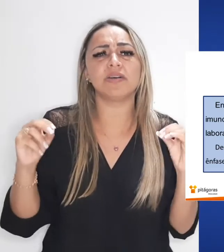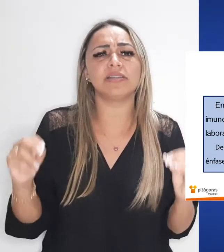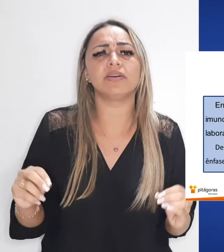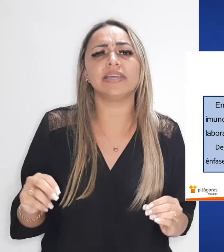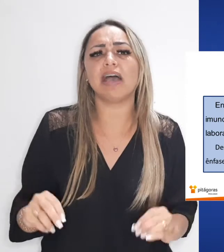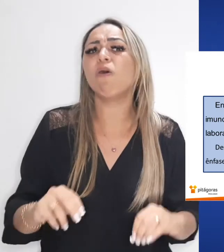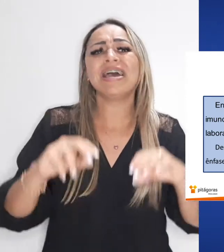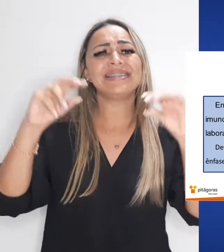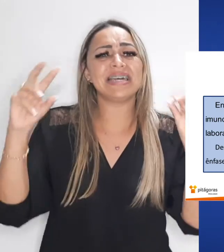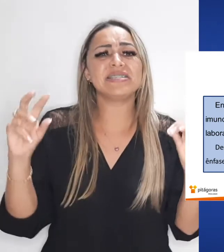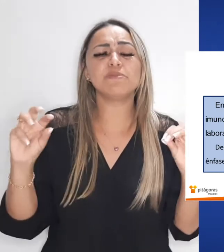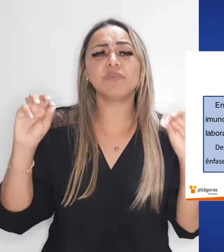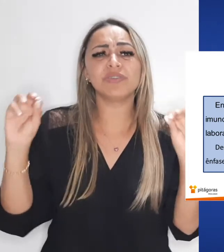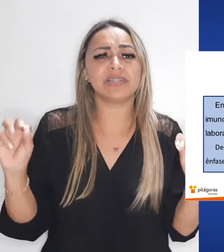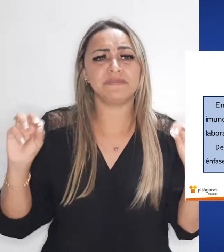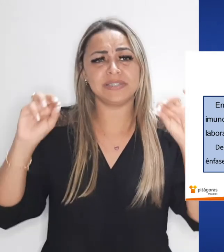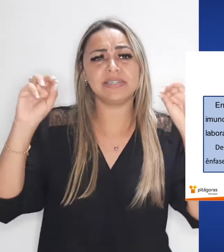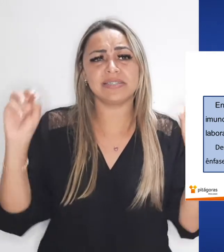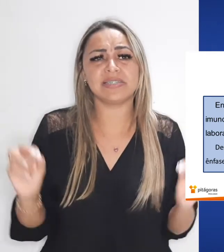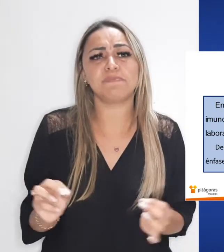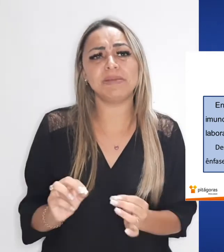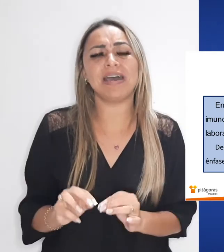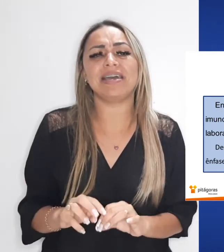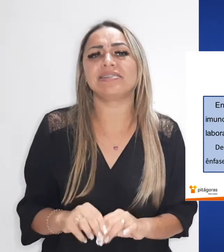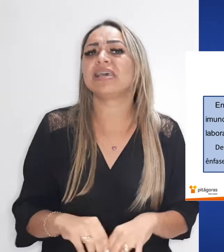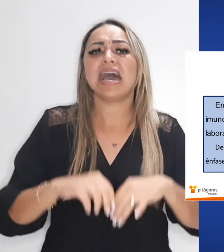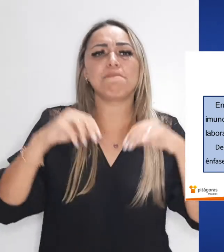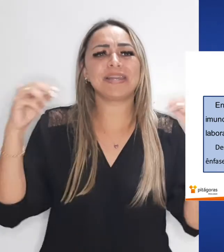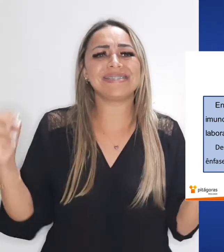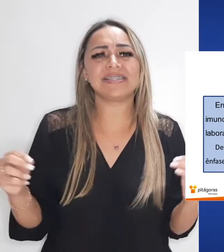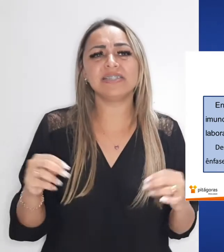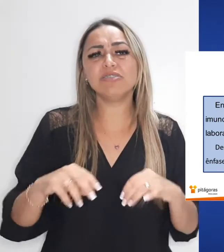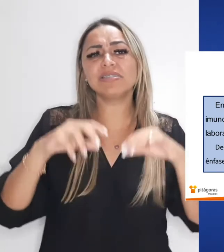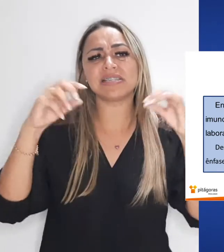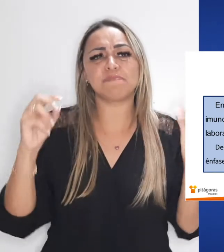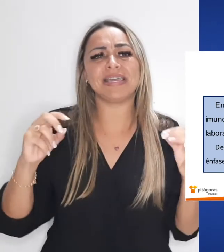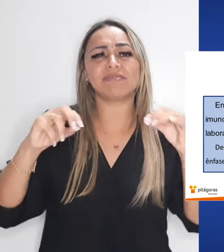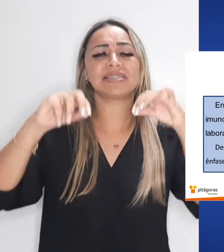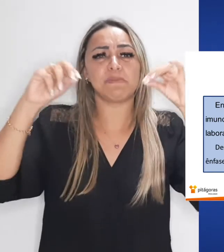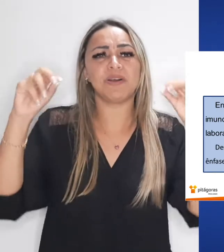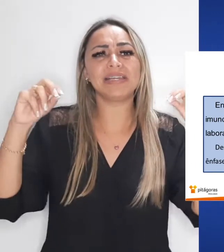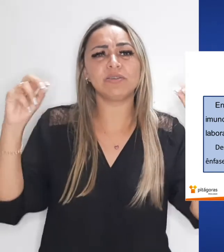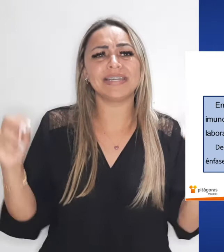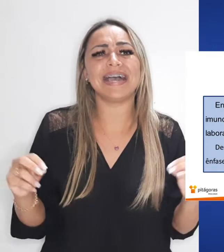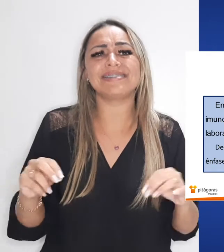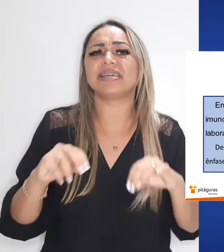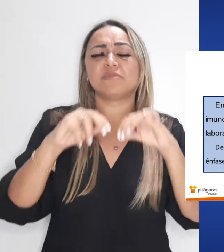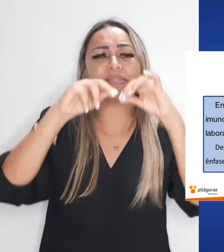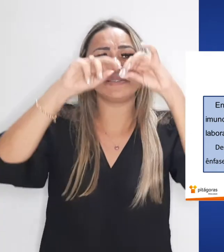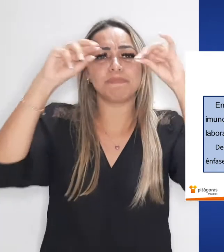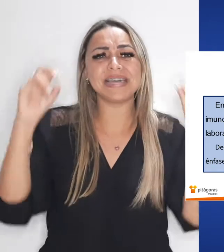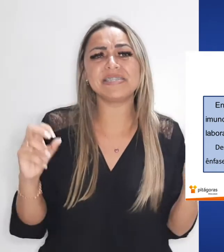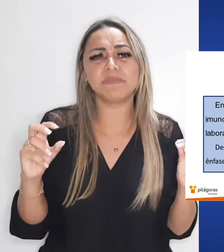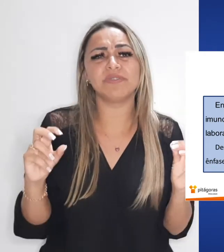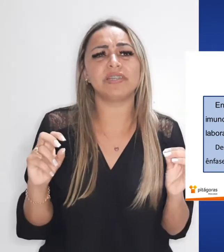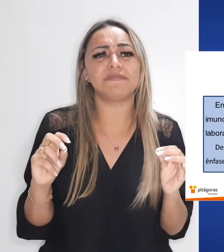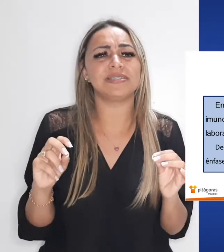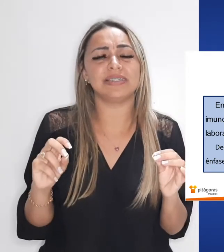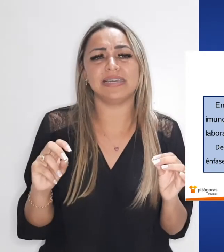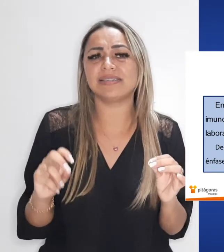diagnóstico laboratorial das imunodeficiências primárias, apresentando os aspectos laboratoriais das